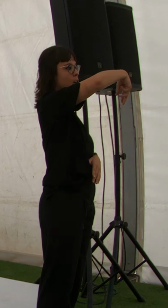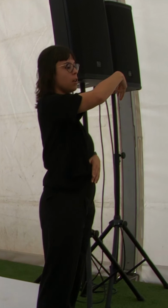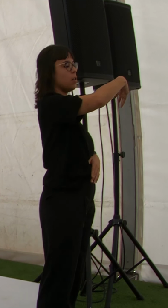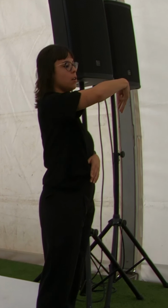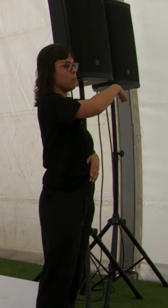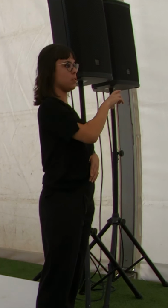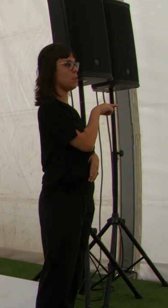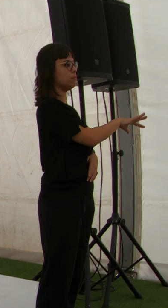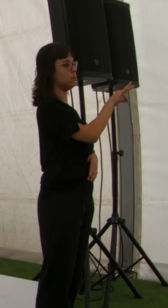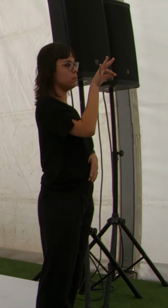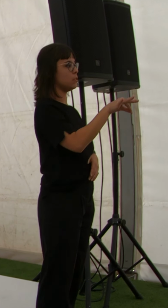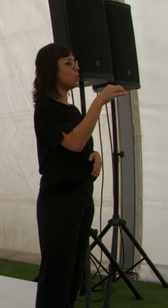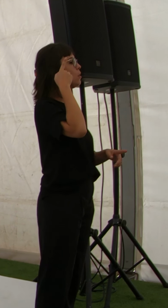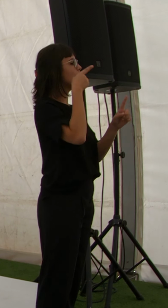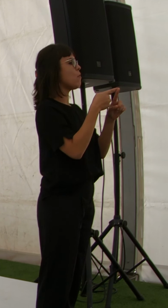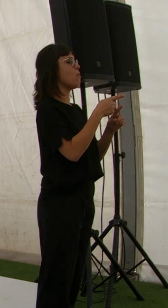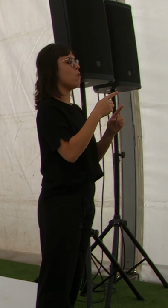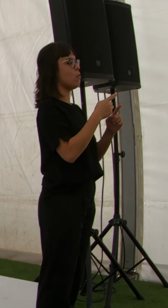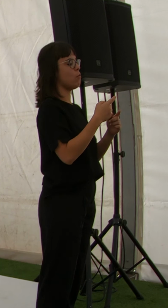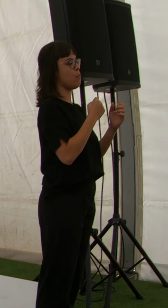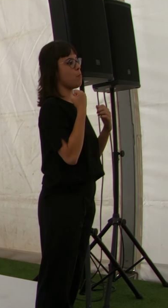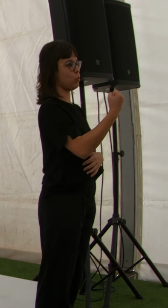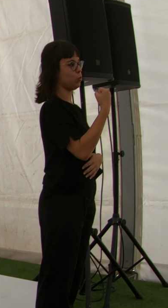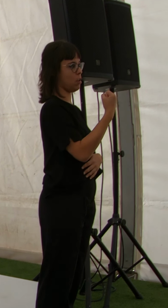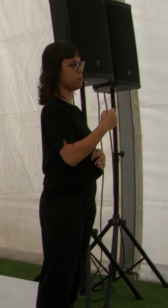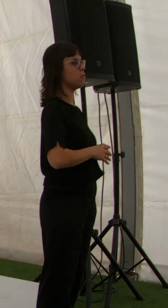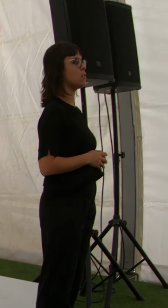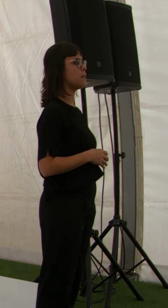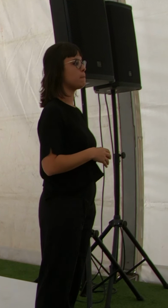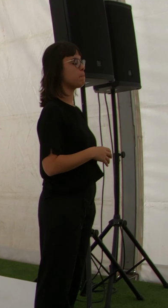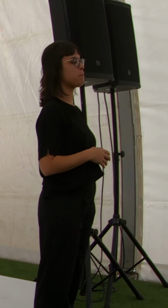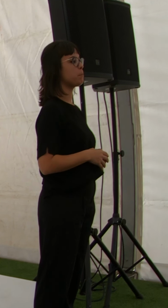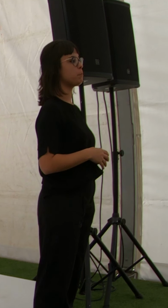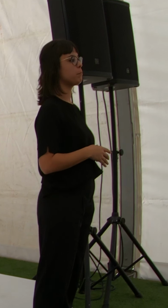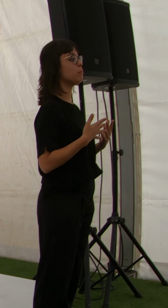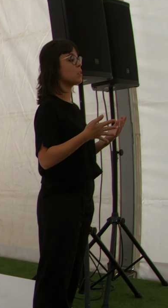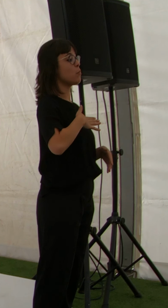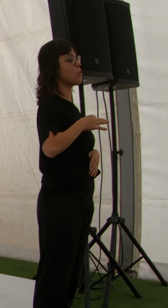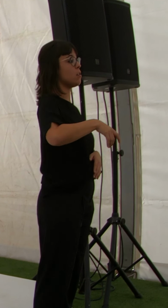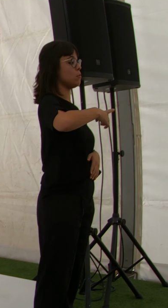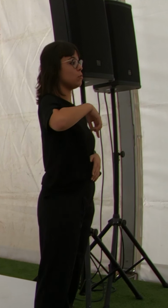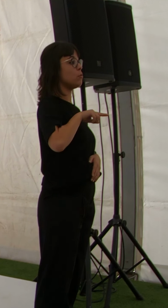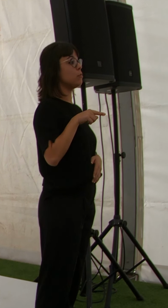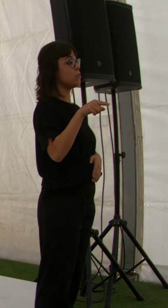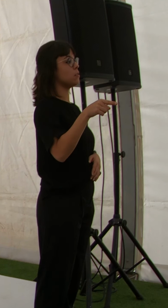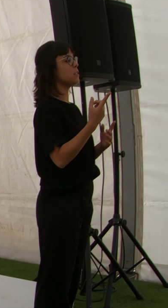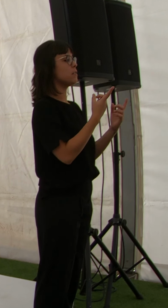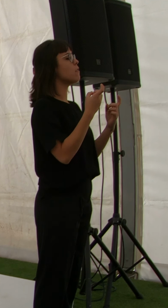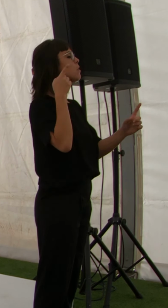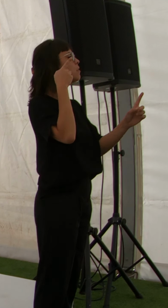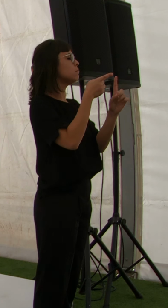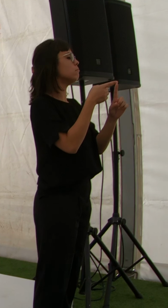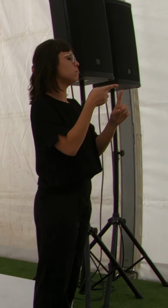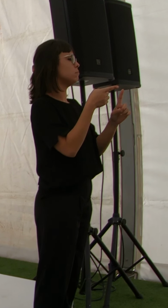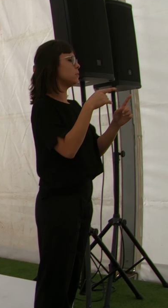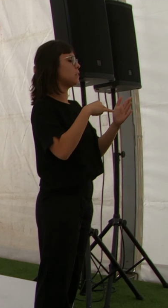Igual lo que necesitamos es tener celdas NMC para tener un perfecto control de la autonomía restante del vehículo, porque las NMC